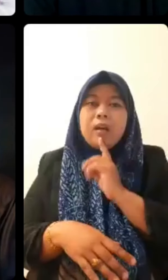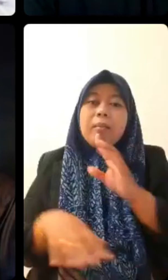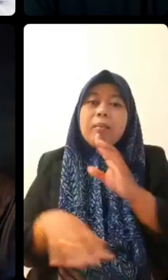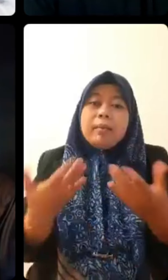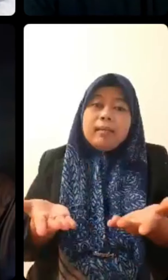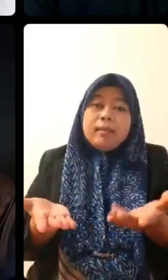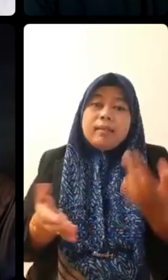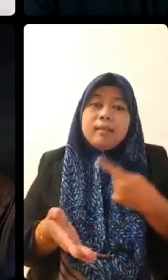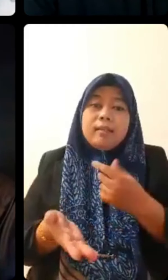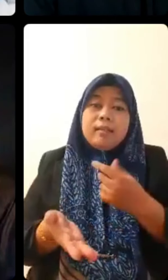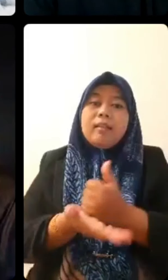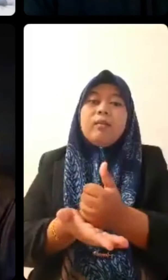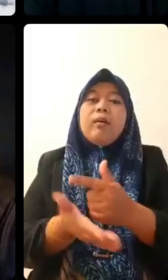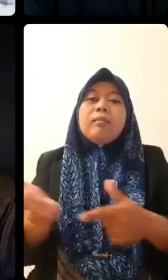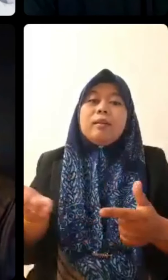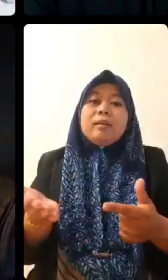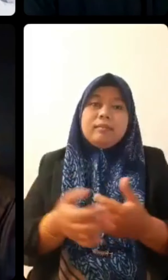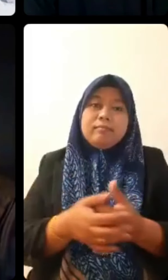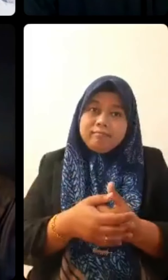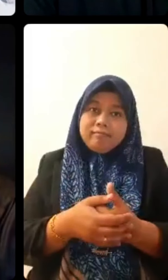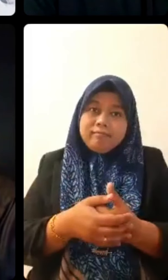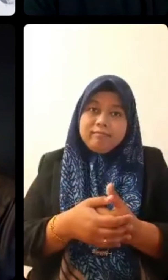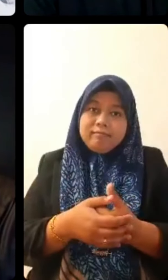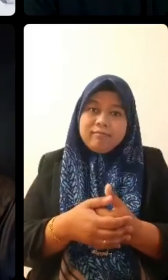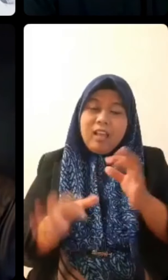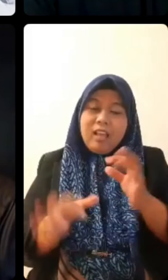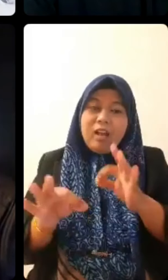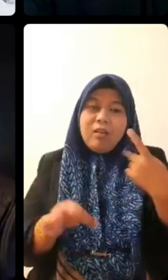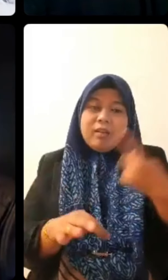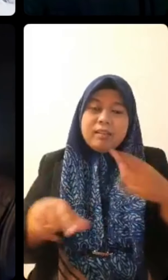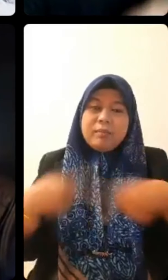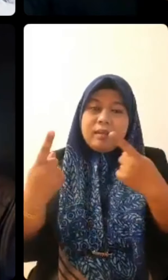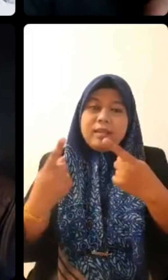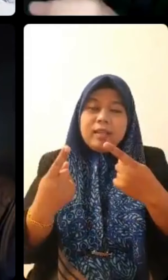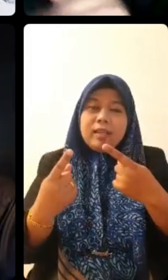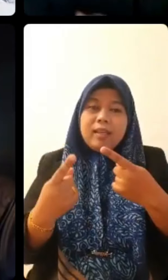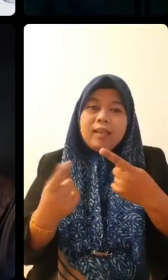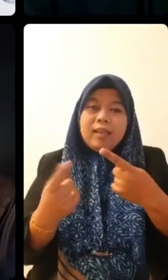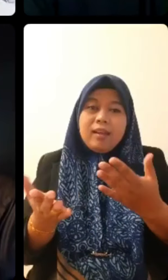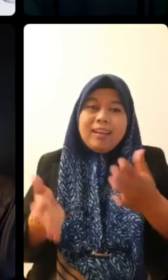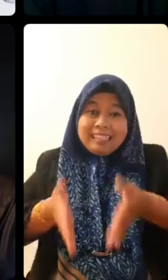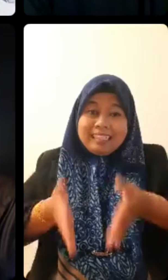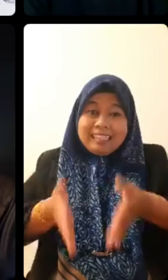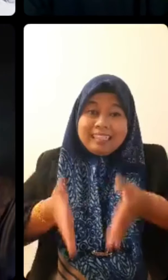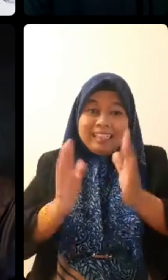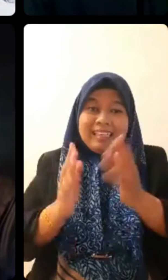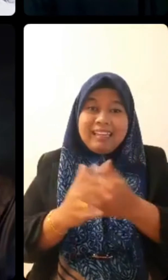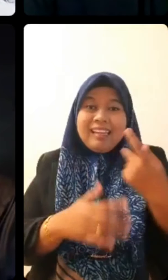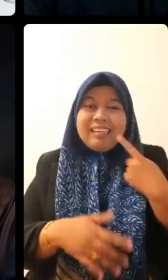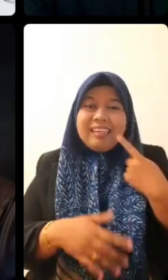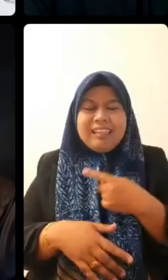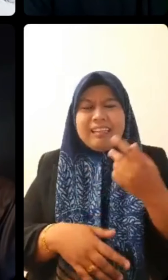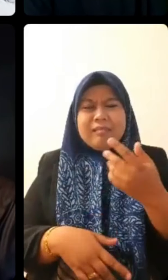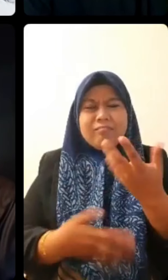Dan saya yakin kalau kita pergi pasar raya, kita takkan kenal orang pekak tu. Sebab secara fizikalnya